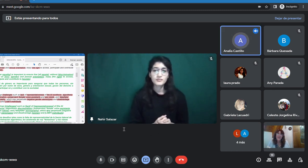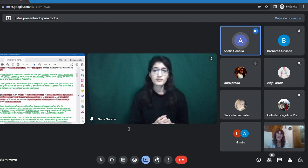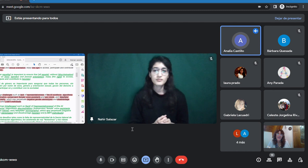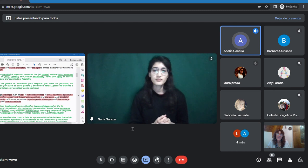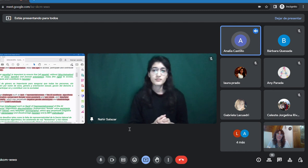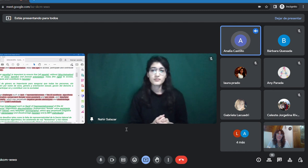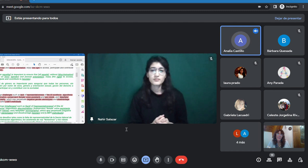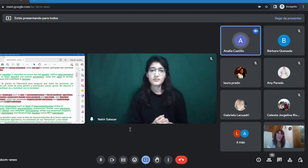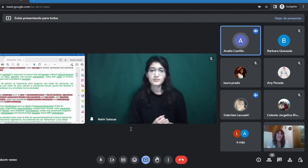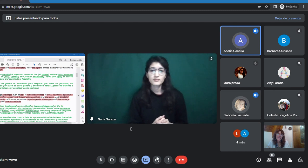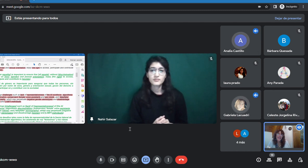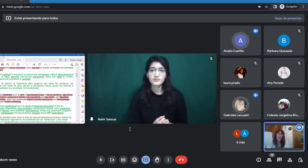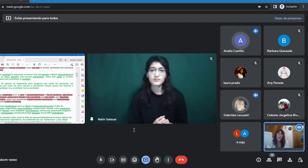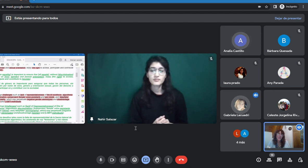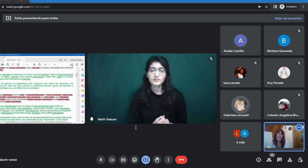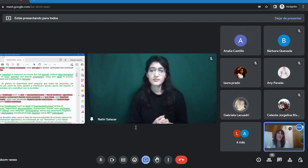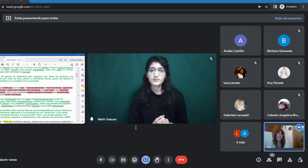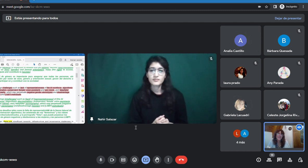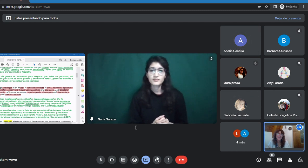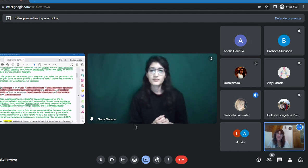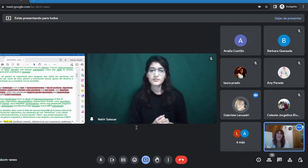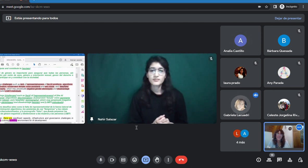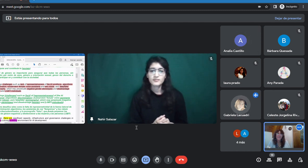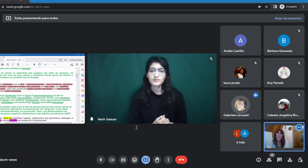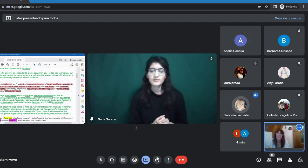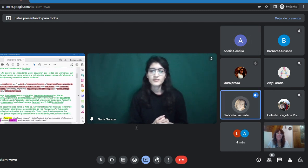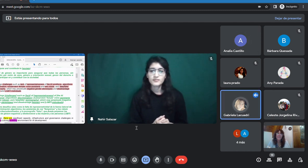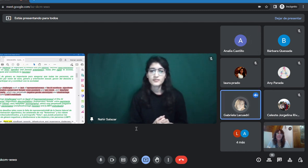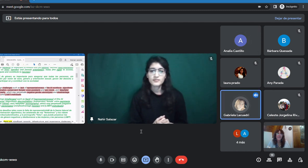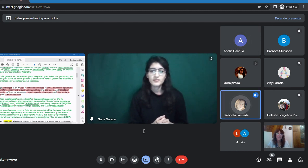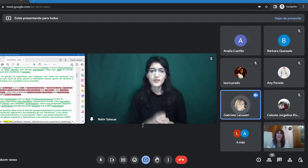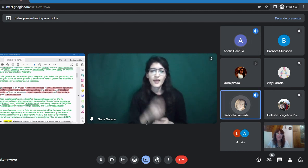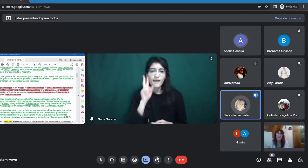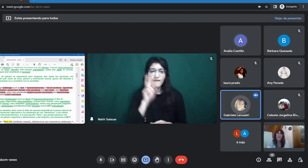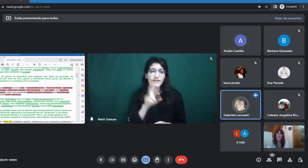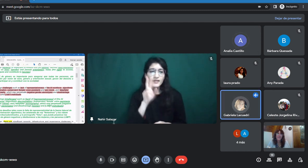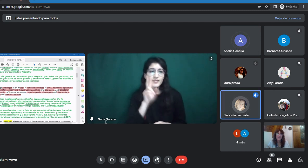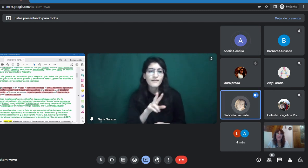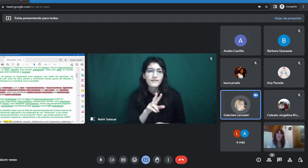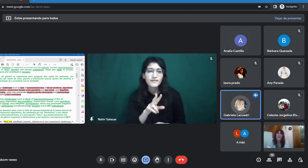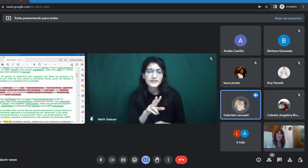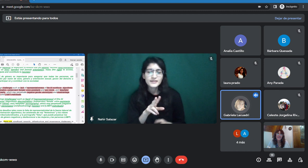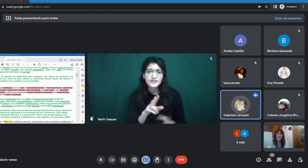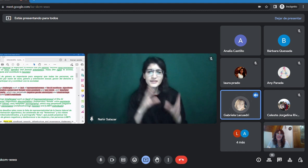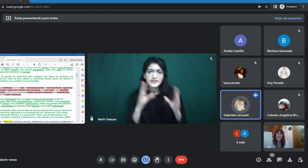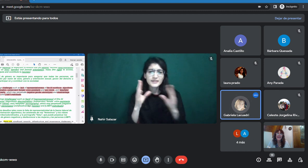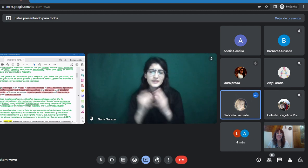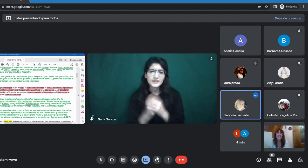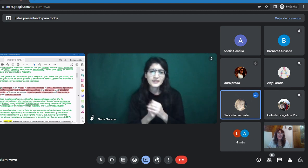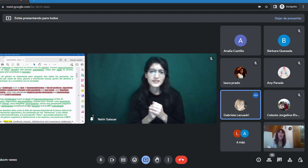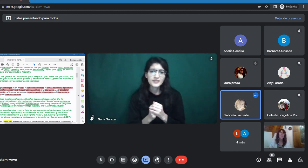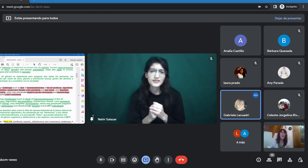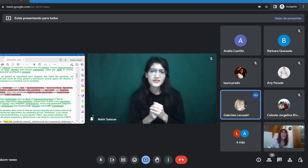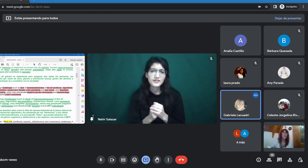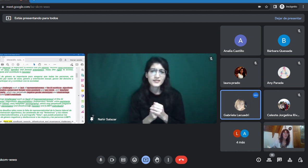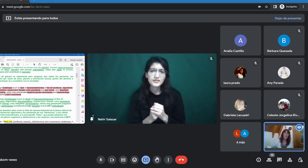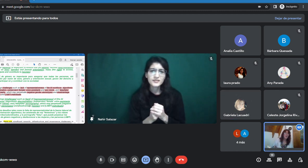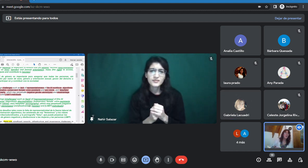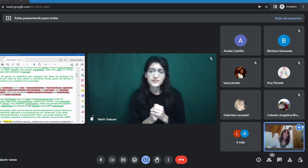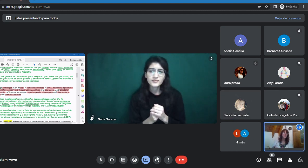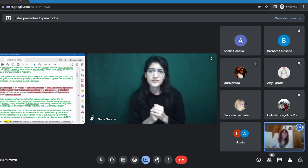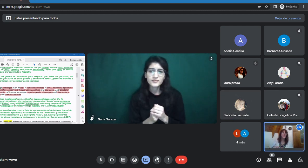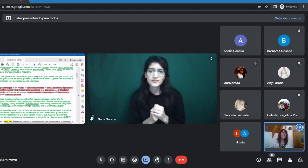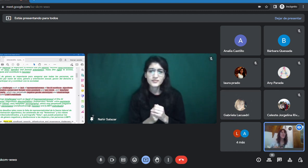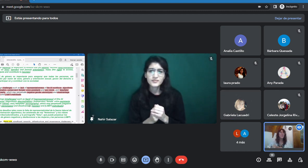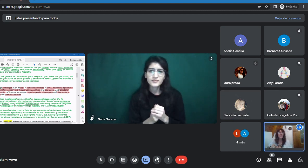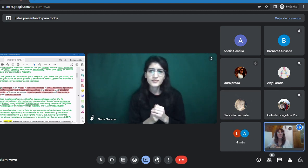puso? Puede hacer las dos cosas. ¿El sufijo age lo pone como verbo en este caso? No, no es que lo pone como verbo, es